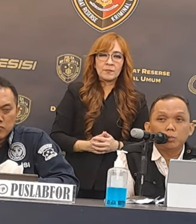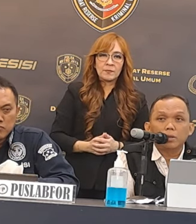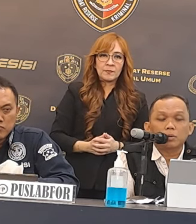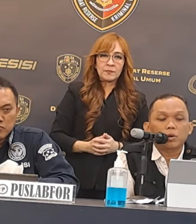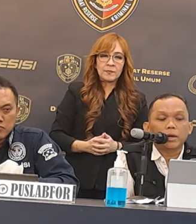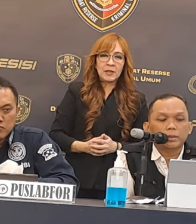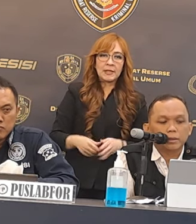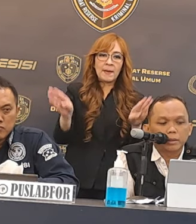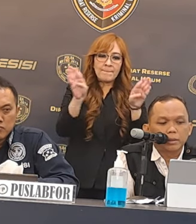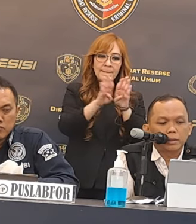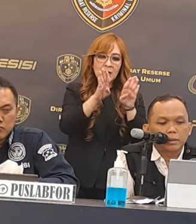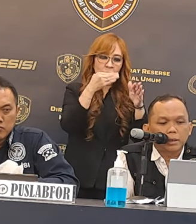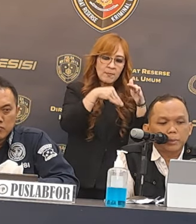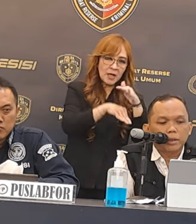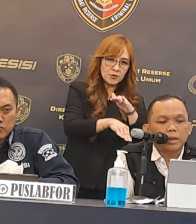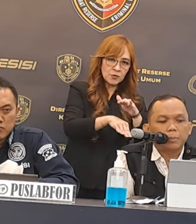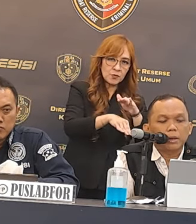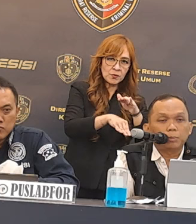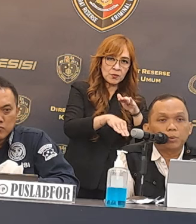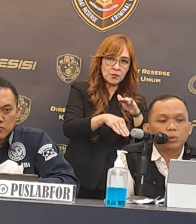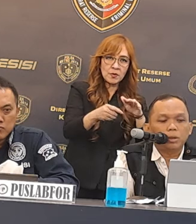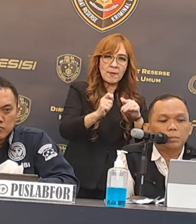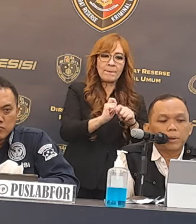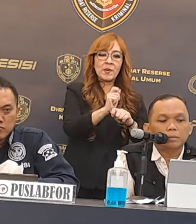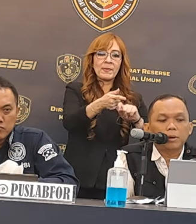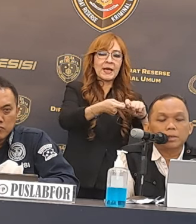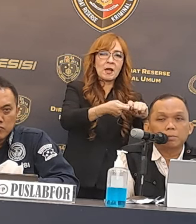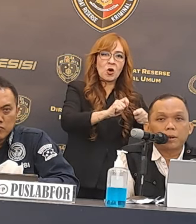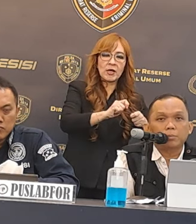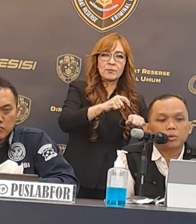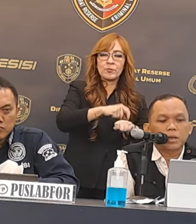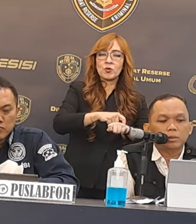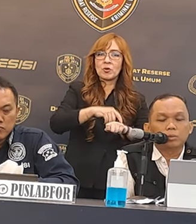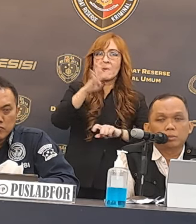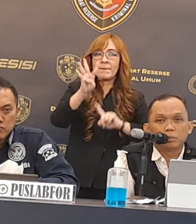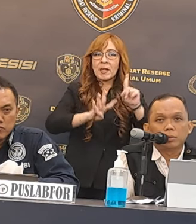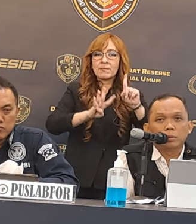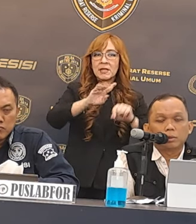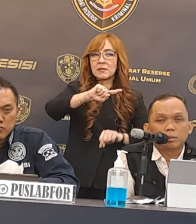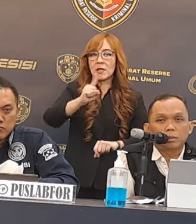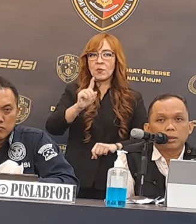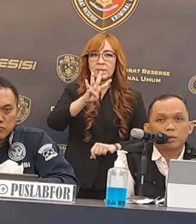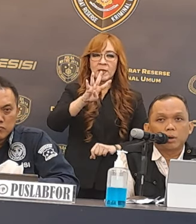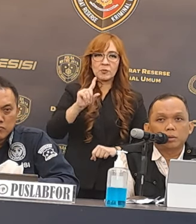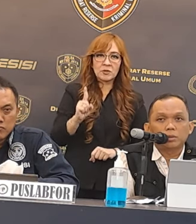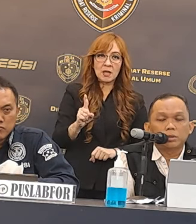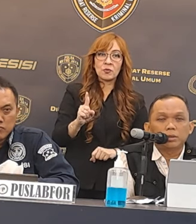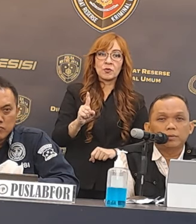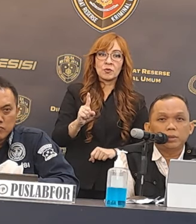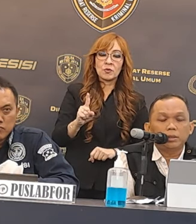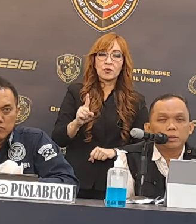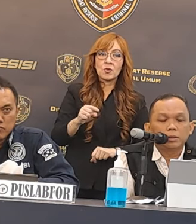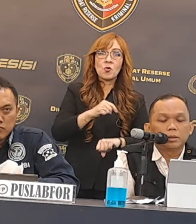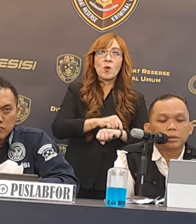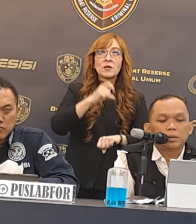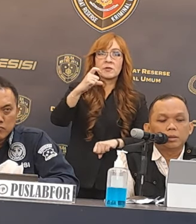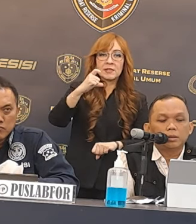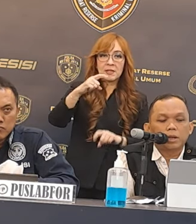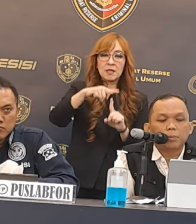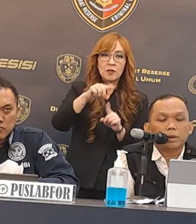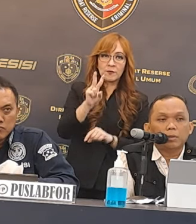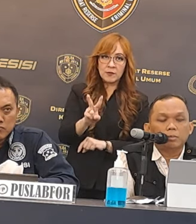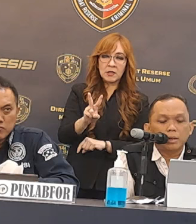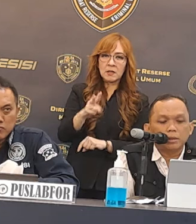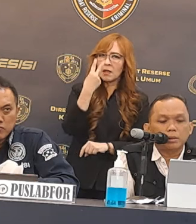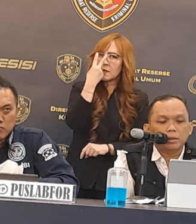area pintu masuk loket, yang mana pada pukul 14.41, yaitu waktu CCTV,